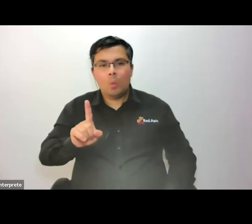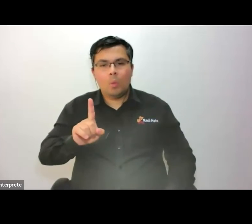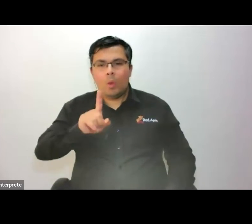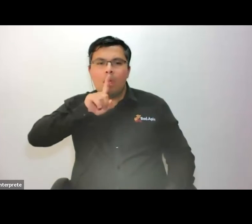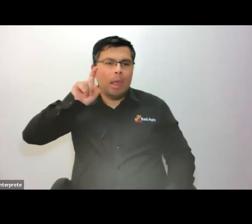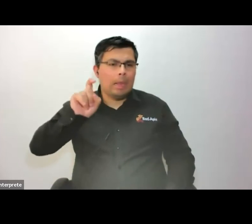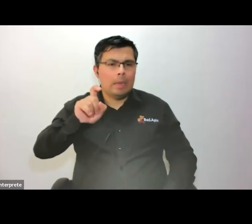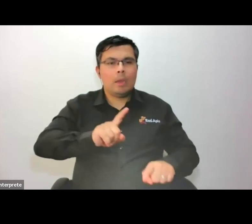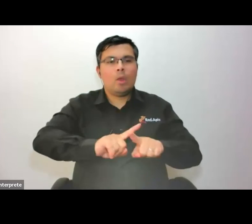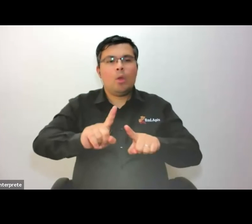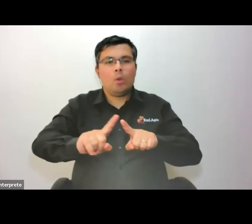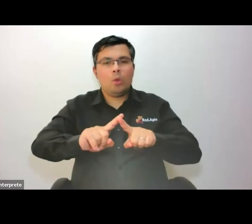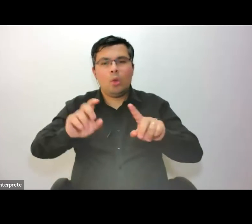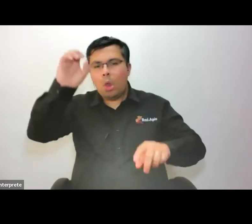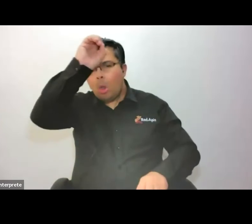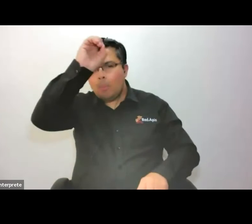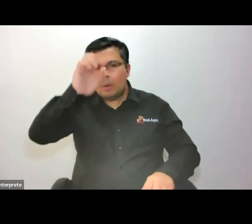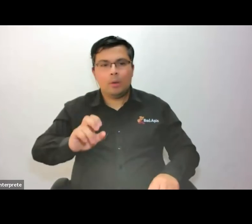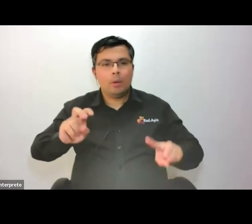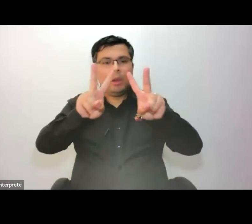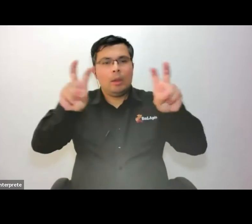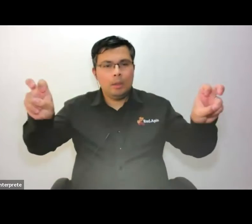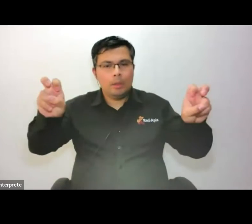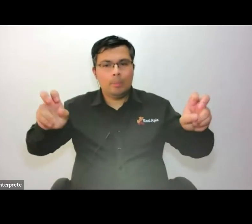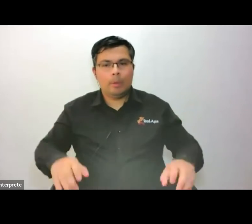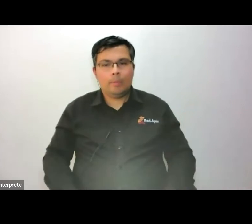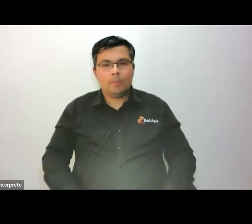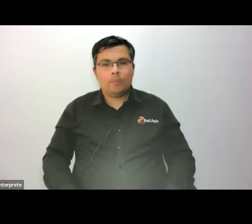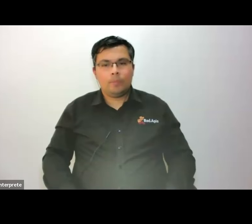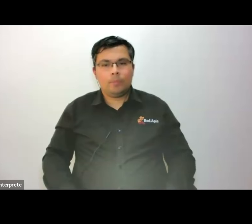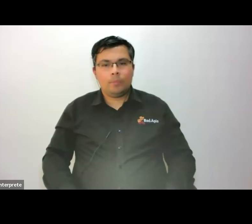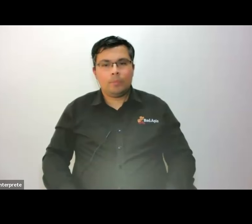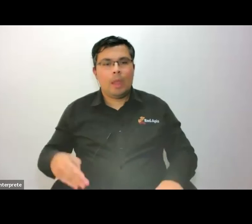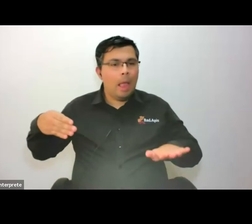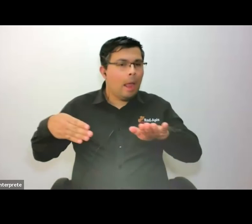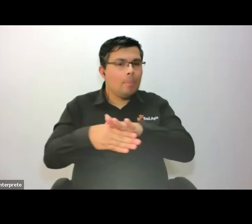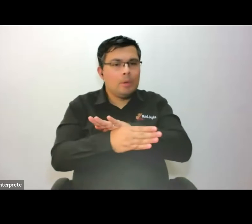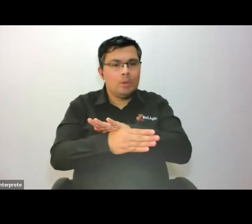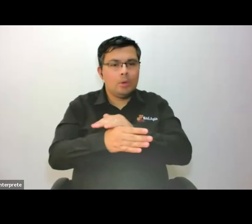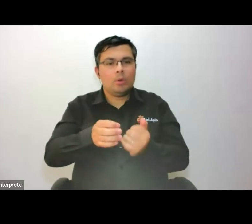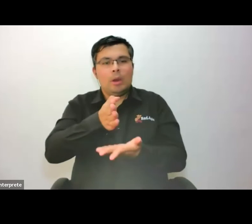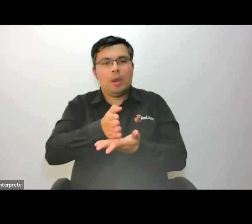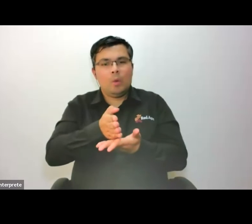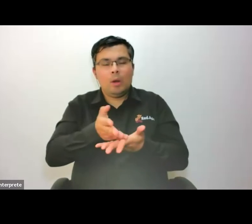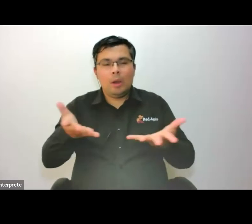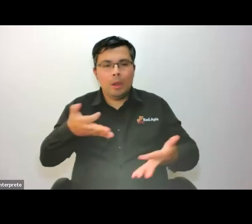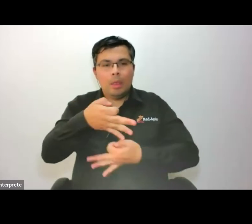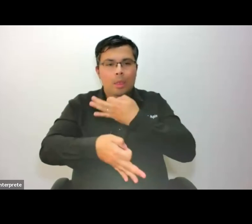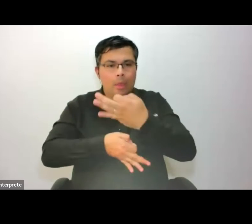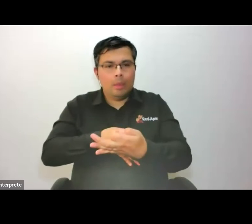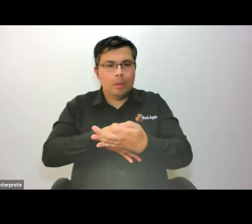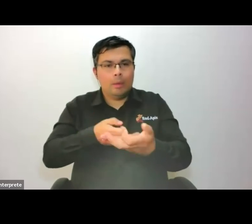del sistema de admisión escolar, pero en concreto, este sistema, de hecho, lo que hace es que para efectos de los